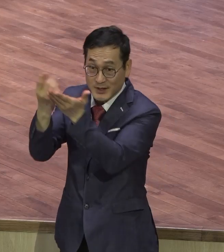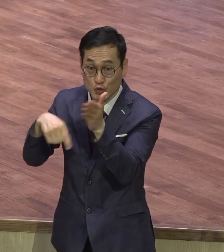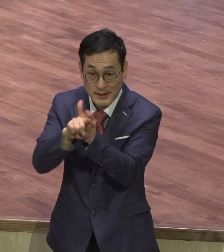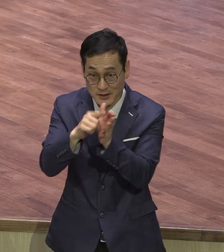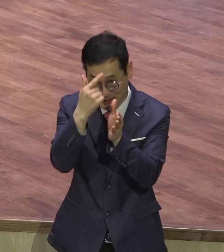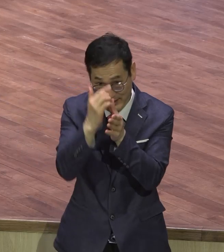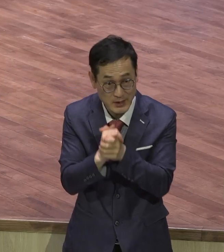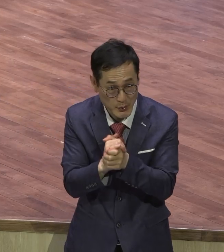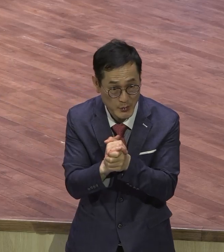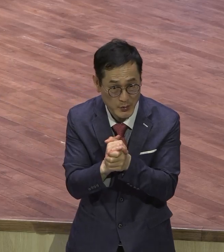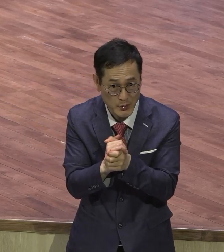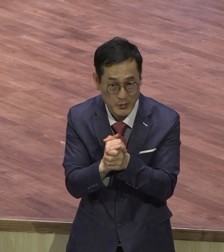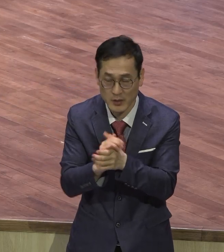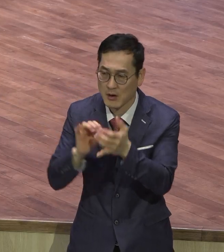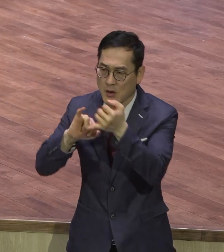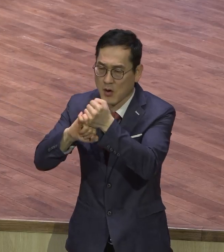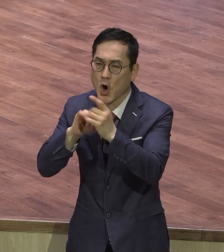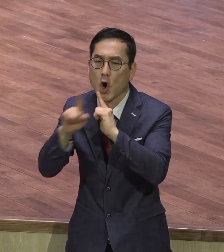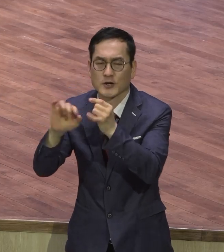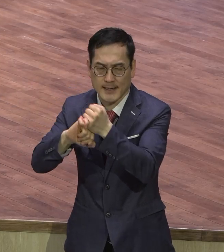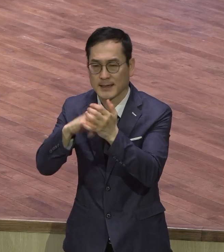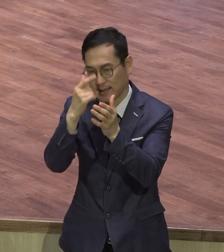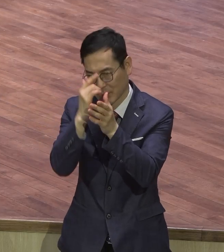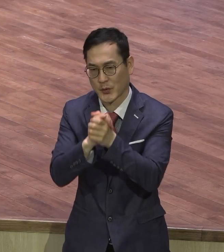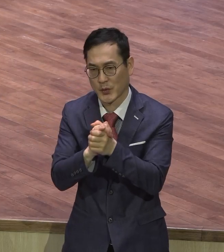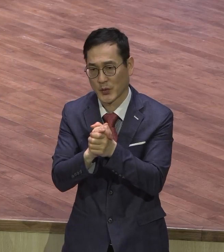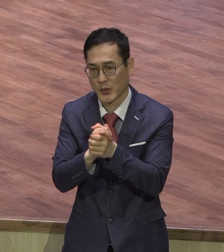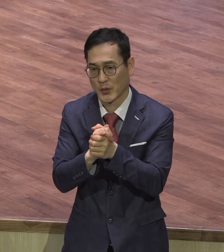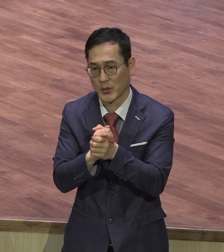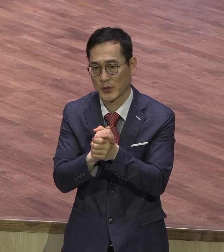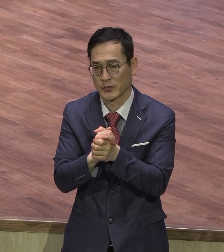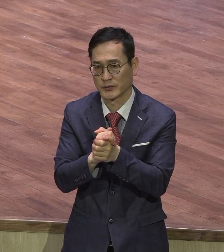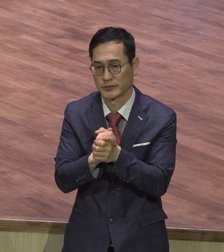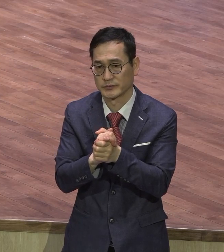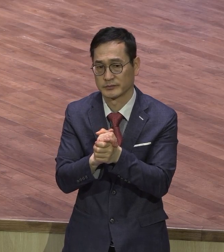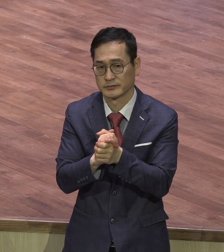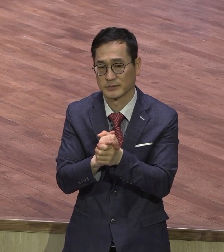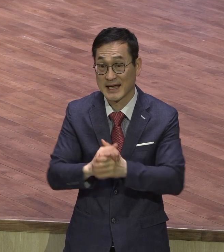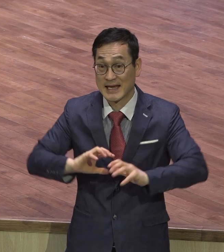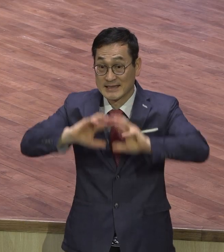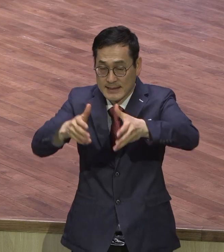기도하시기 바랍니다. 하나님 스케일 이런 거구나. 스케일, 사람 스케일이 있어야 돼.